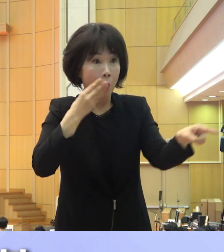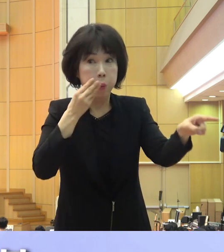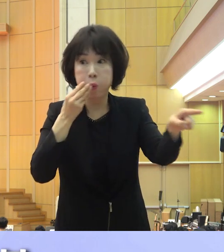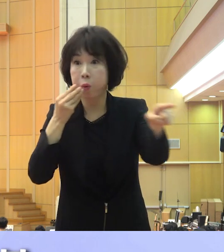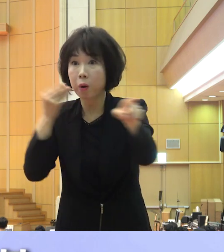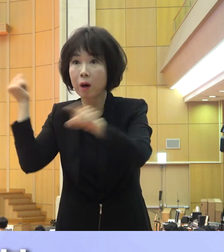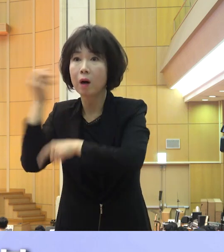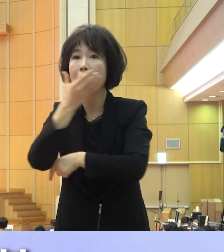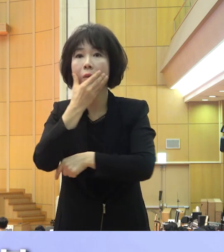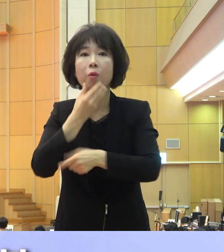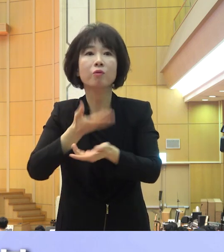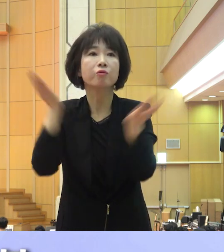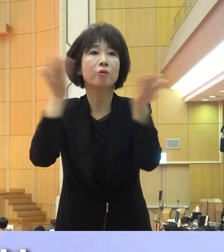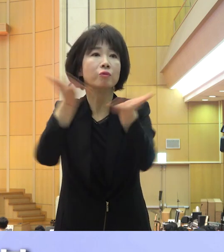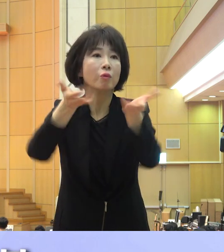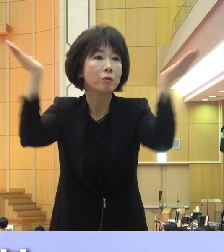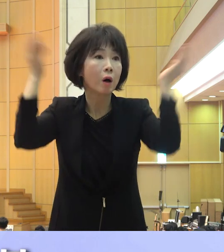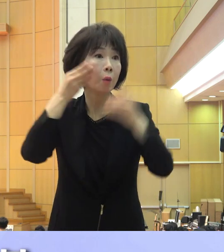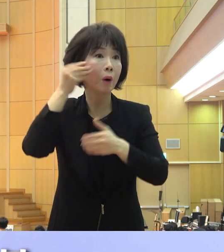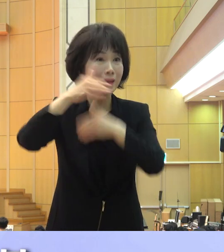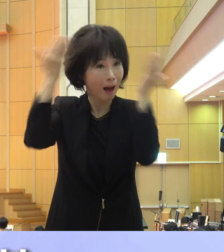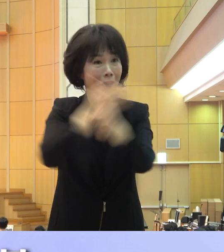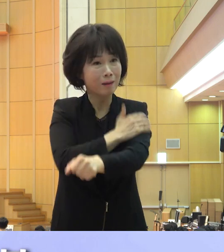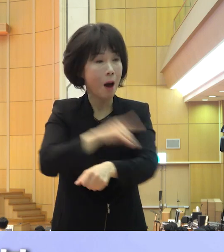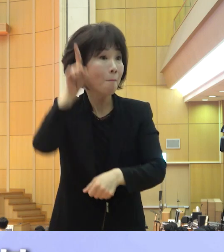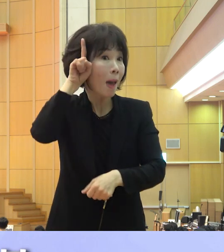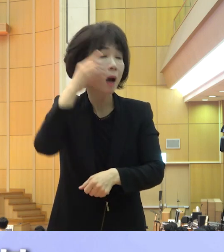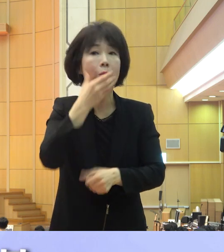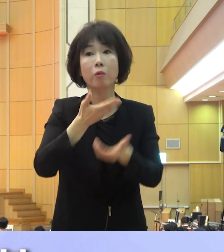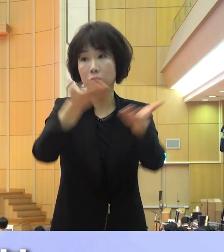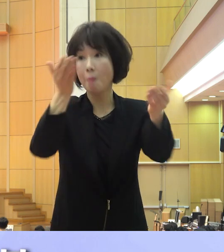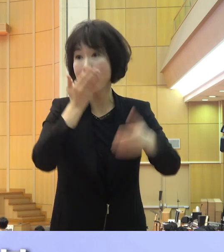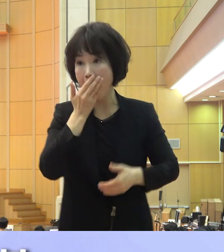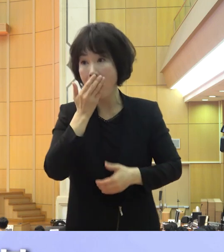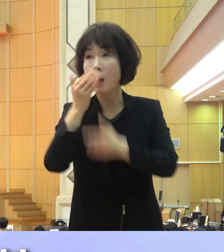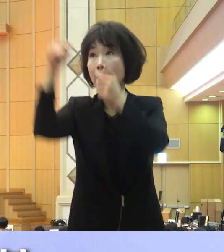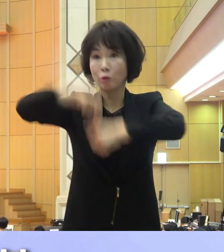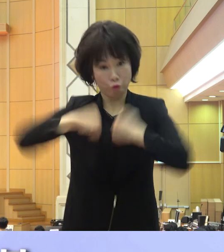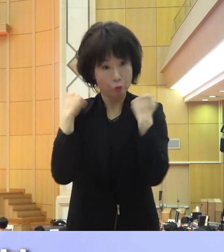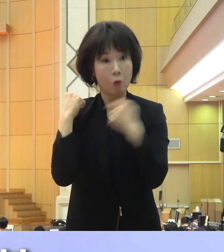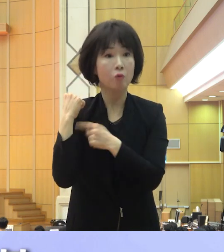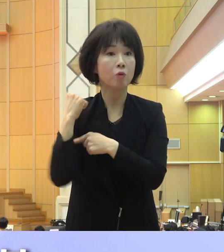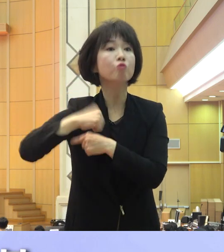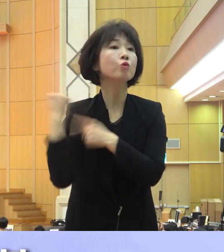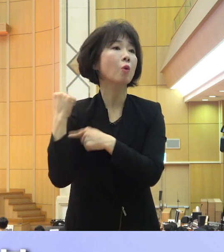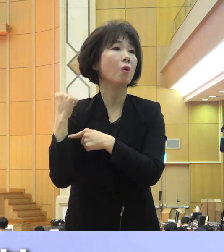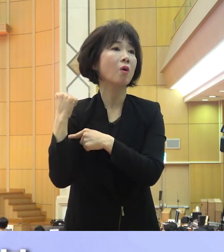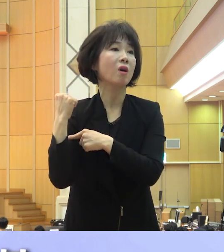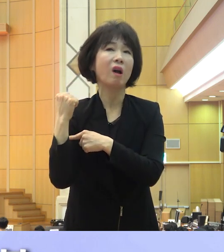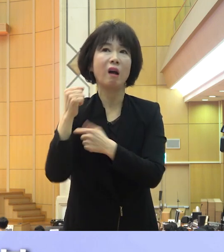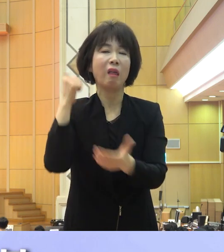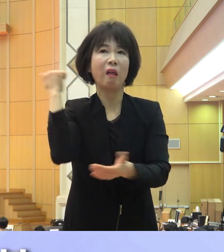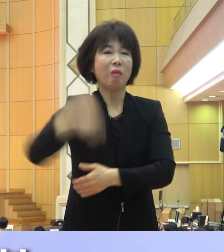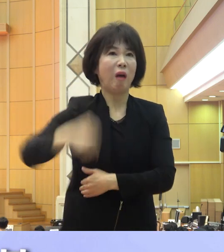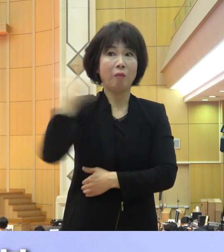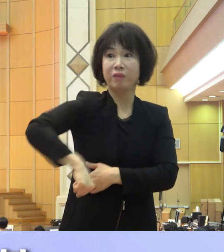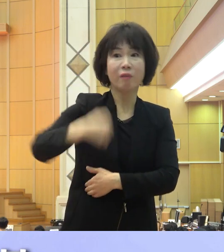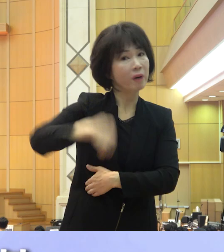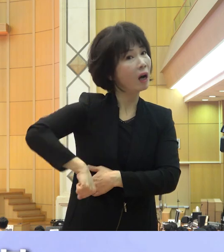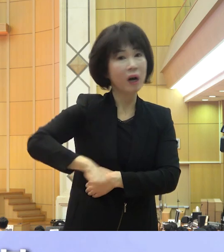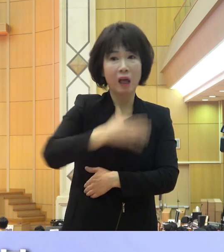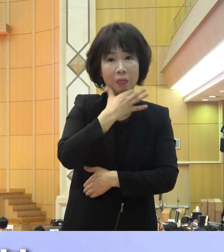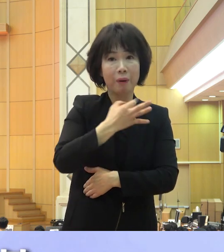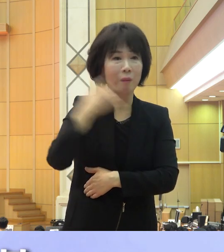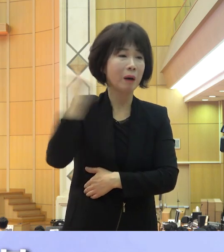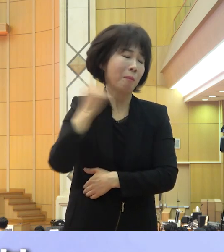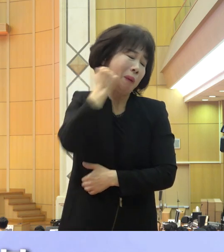그것이 나에게 복이 되고 모든 것이 복이 따라다니는 거예요. 무엇을 하든지 이것을